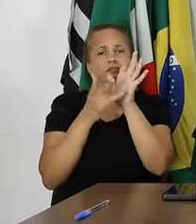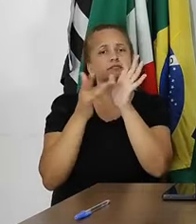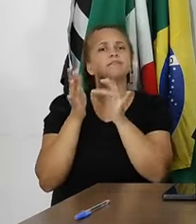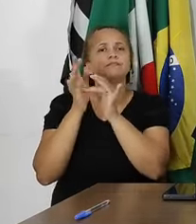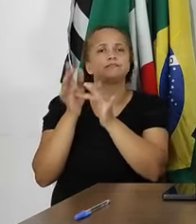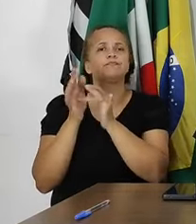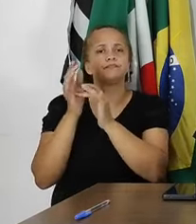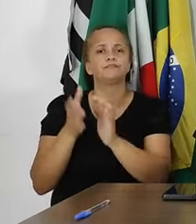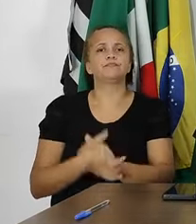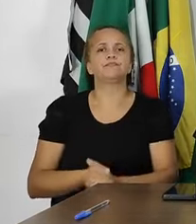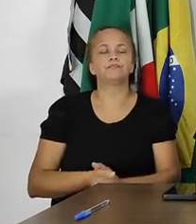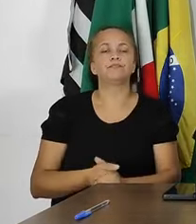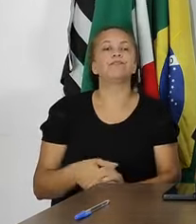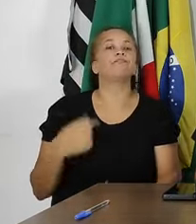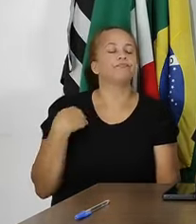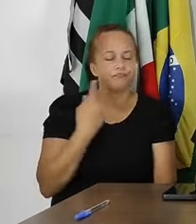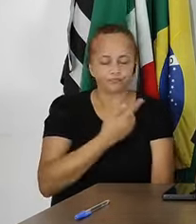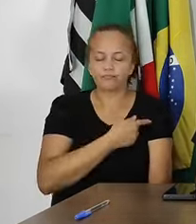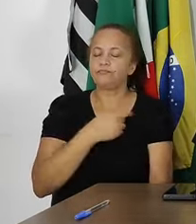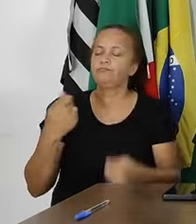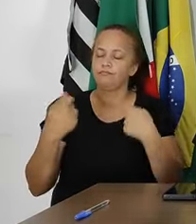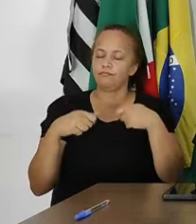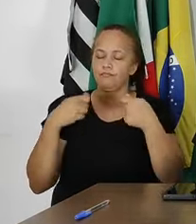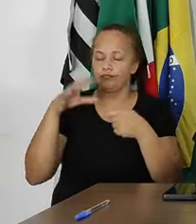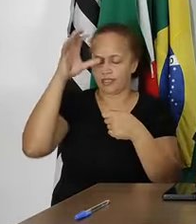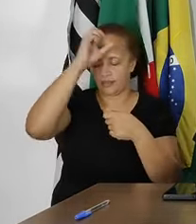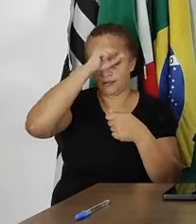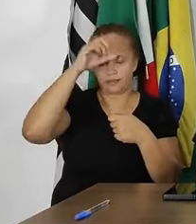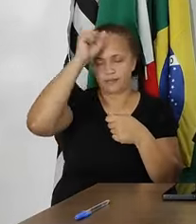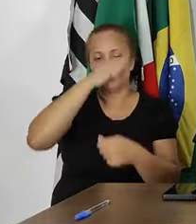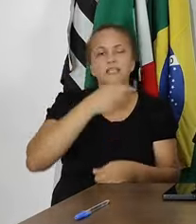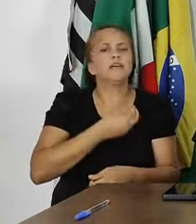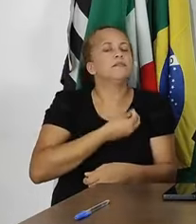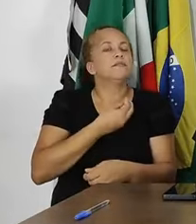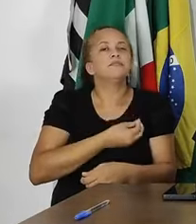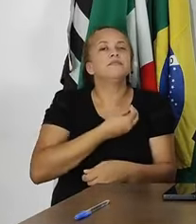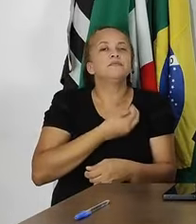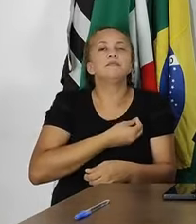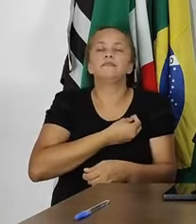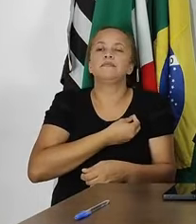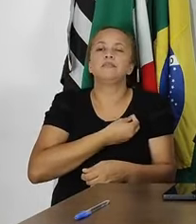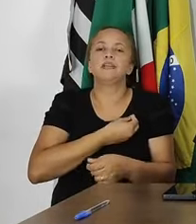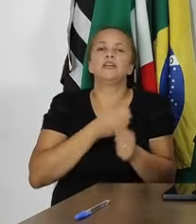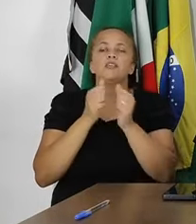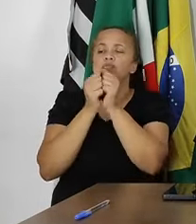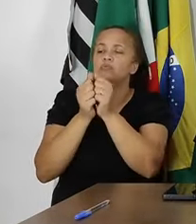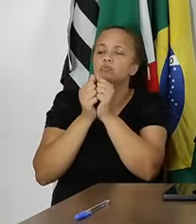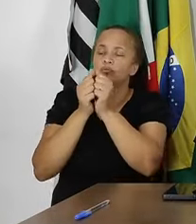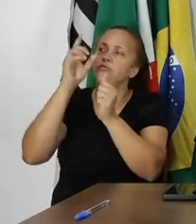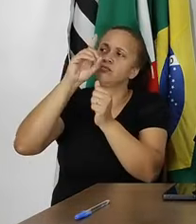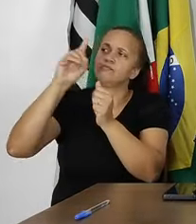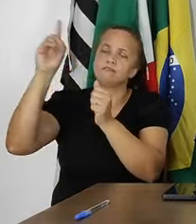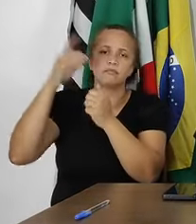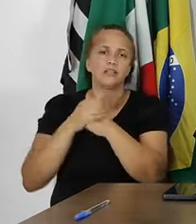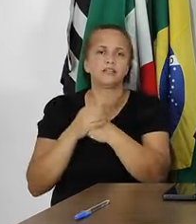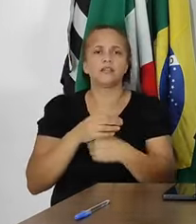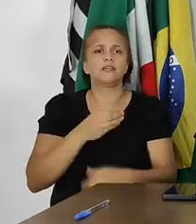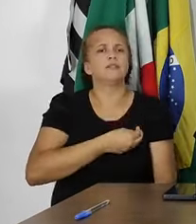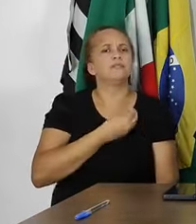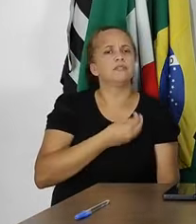precisamos aprender a viver no reino. Viver segundo a cultura do reino. Viver segundo